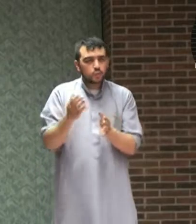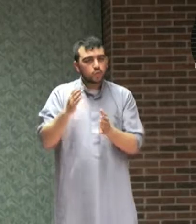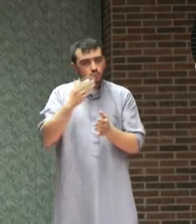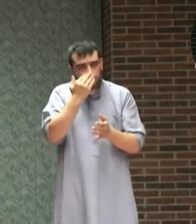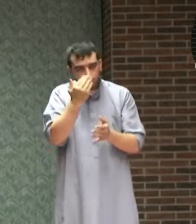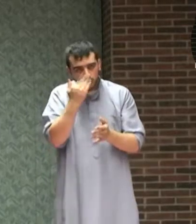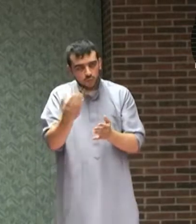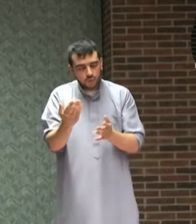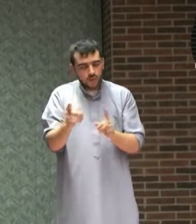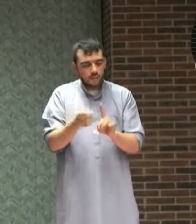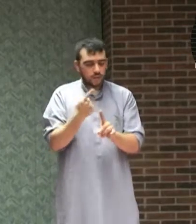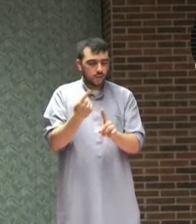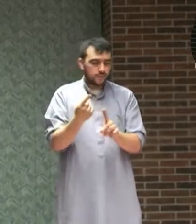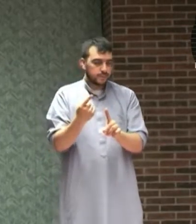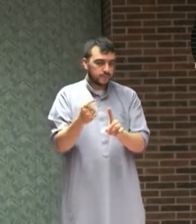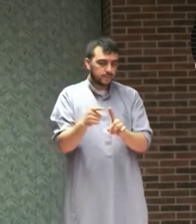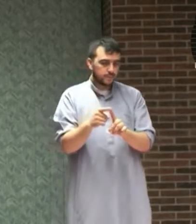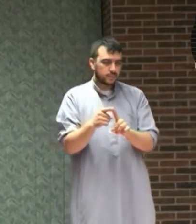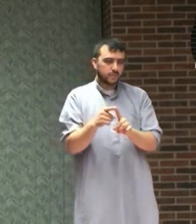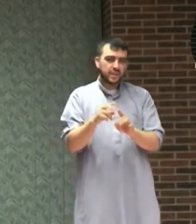réflexion très très approfondie.